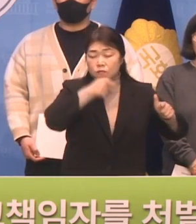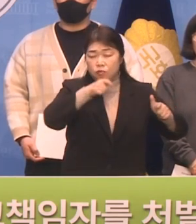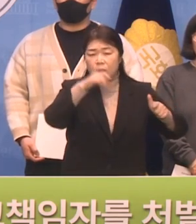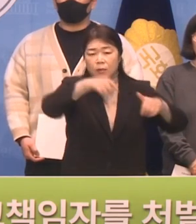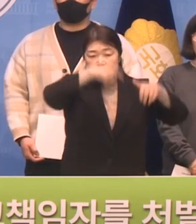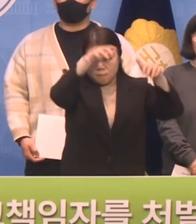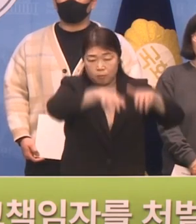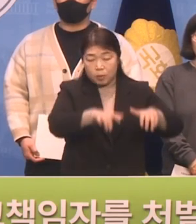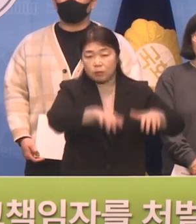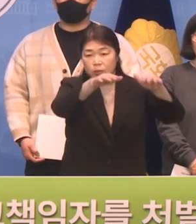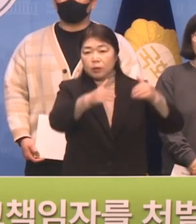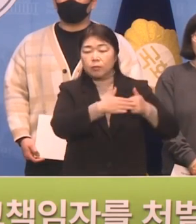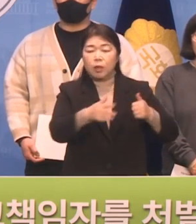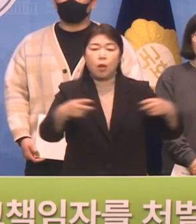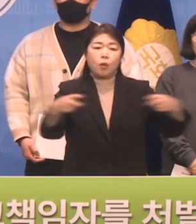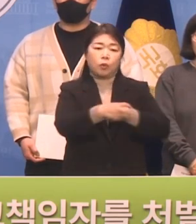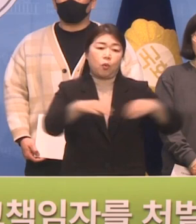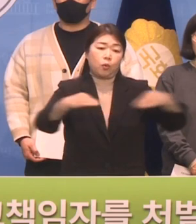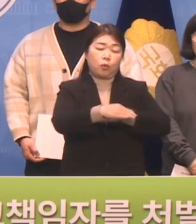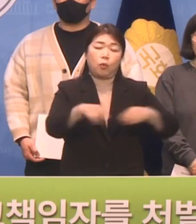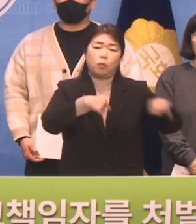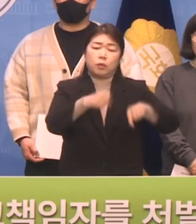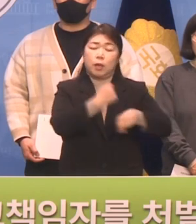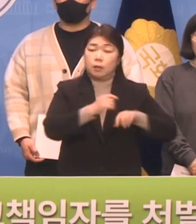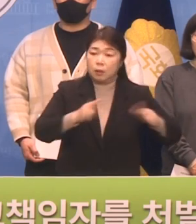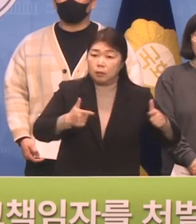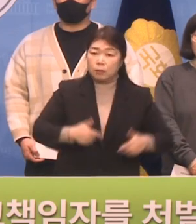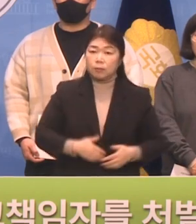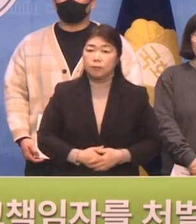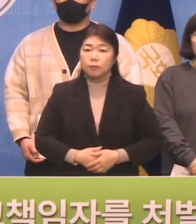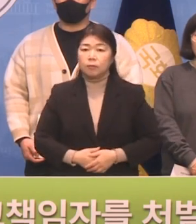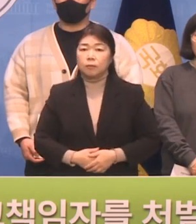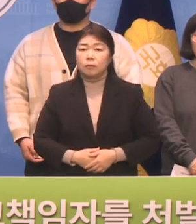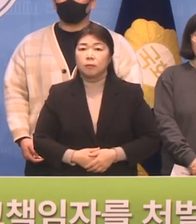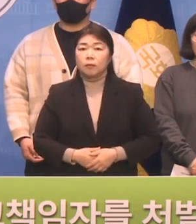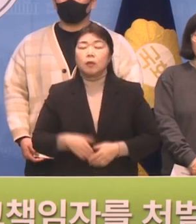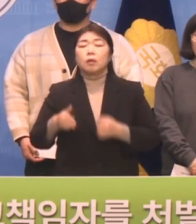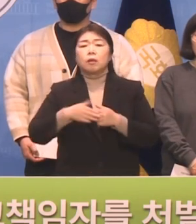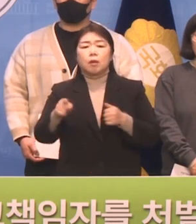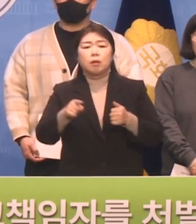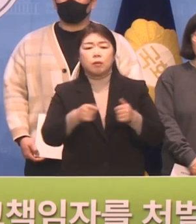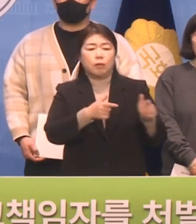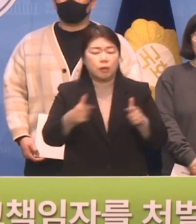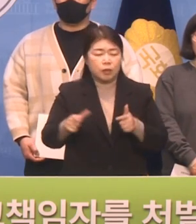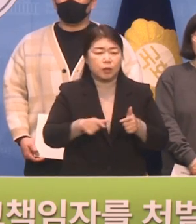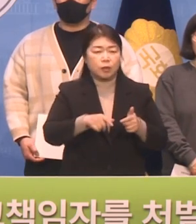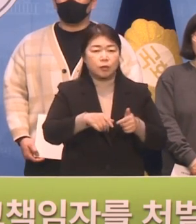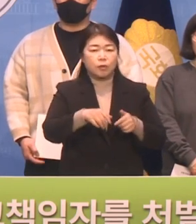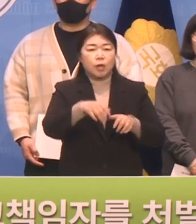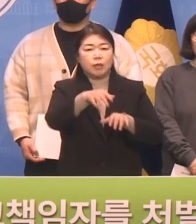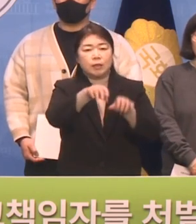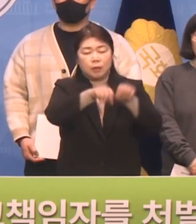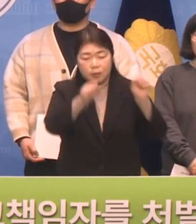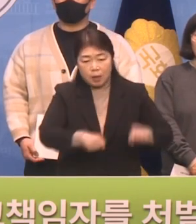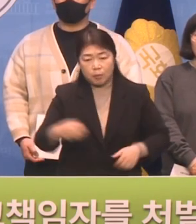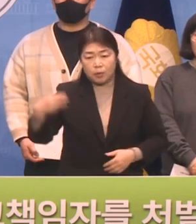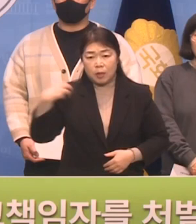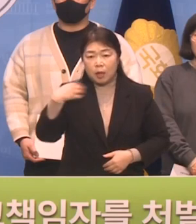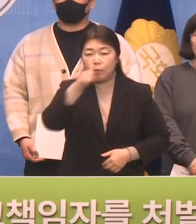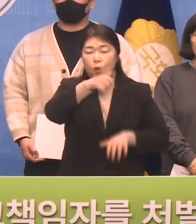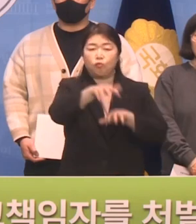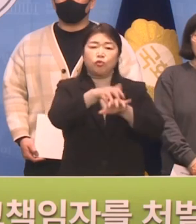추정했기 때문에 참사의 원인 규명이 방해될 뿐 아니라 이러한 구조적 책임과 시스템의